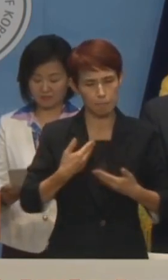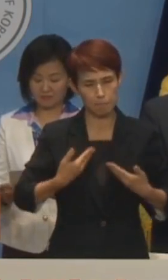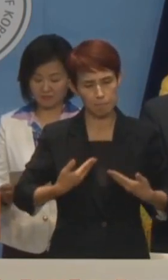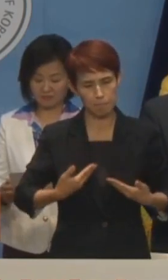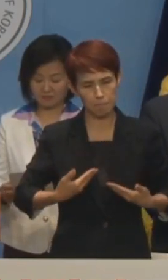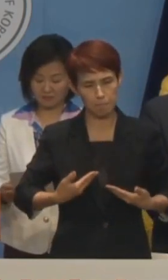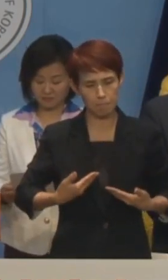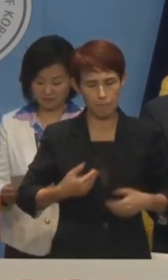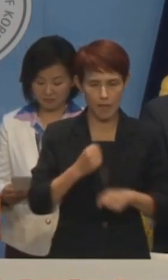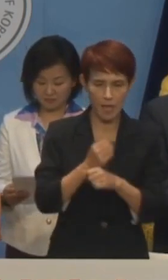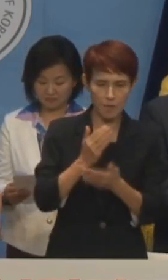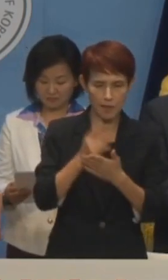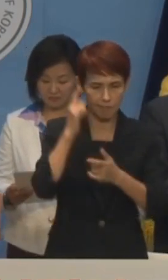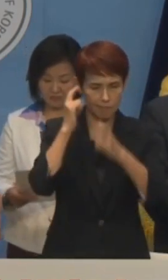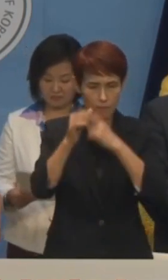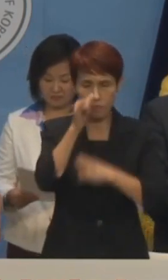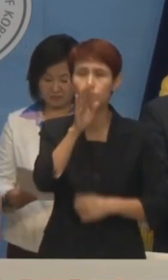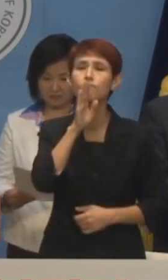사실입니다.